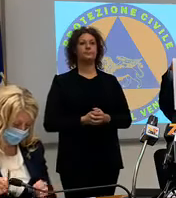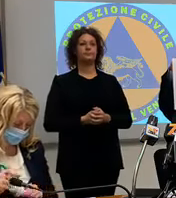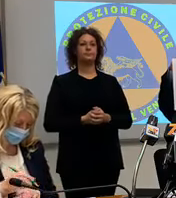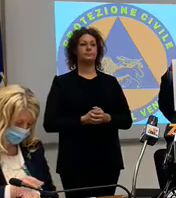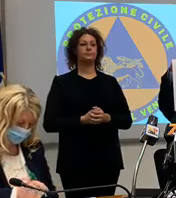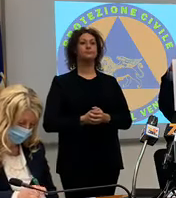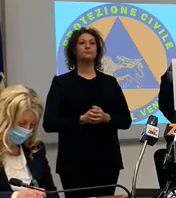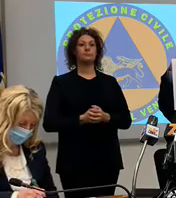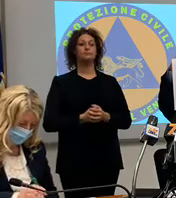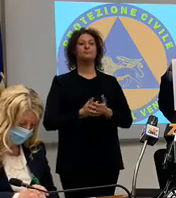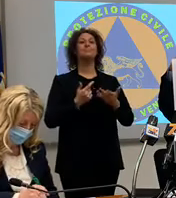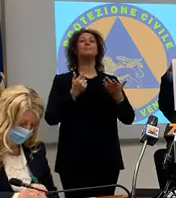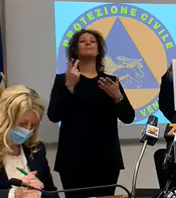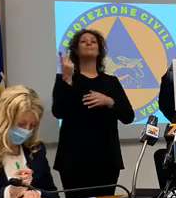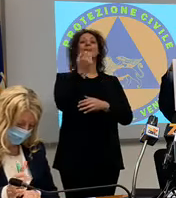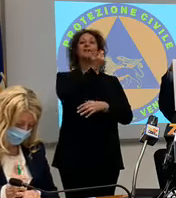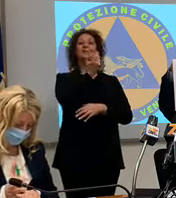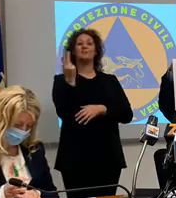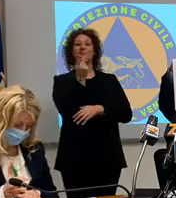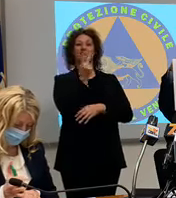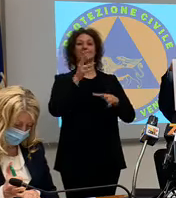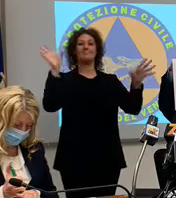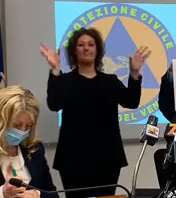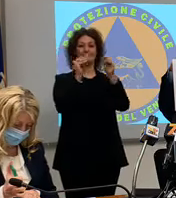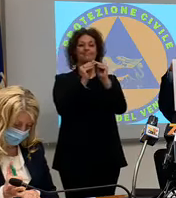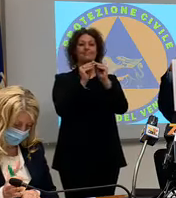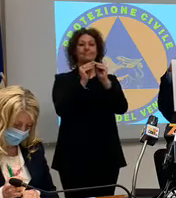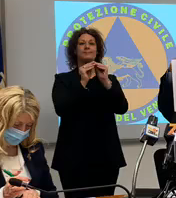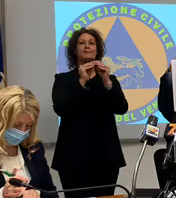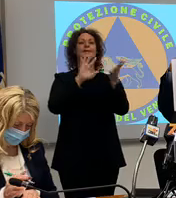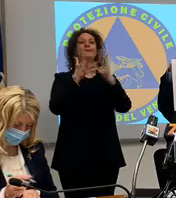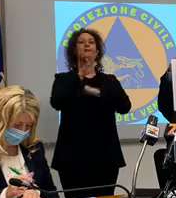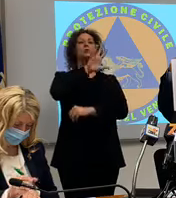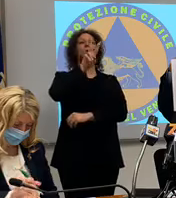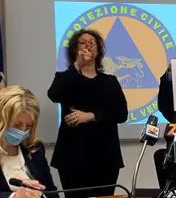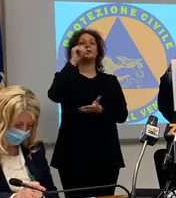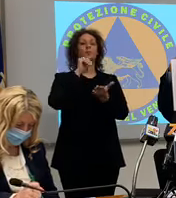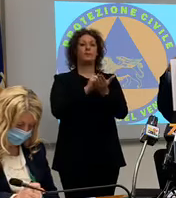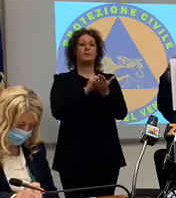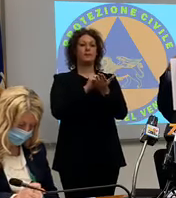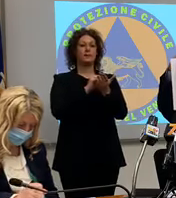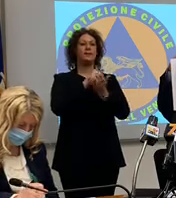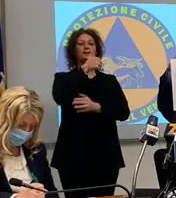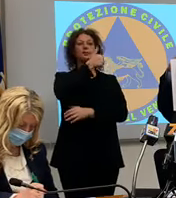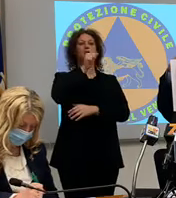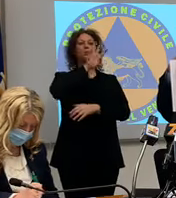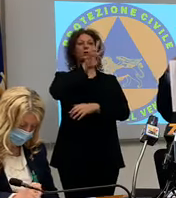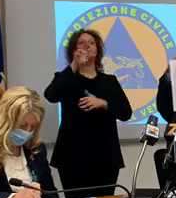che sommati 16810 fanno 52.64